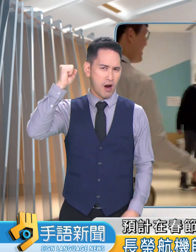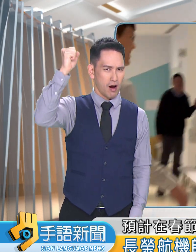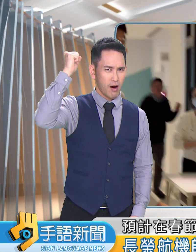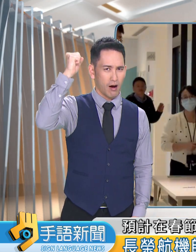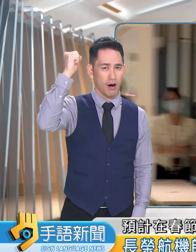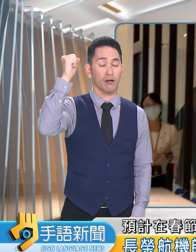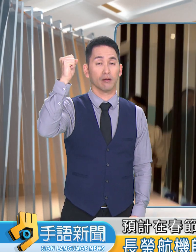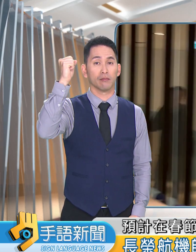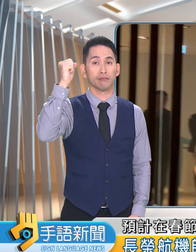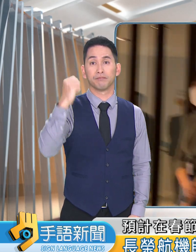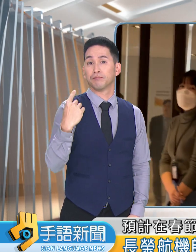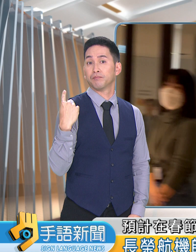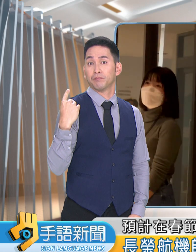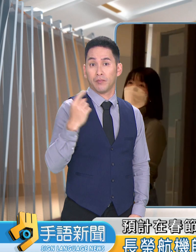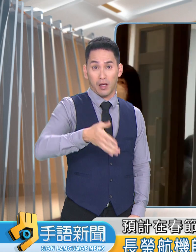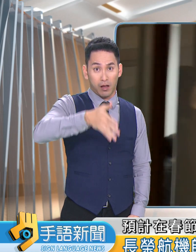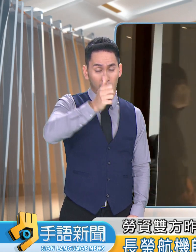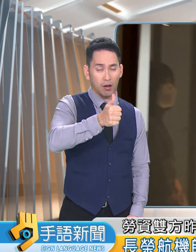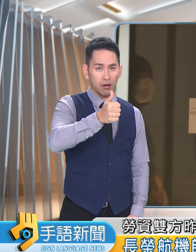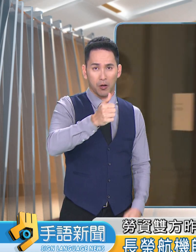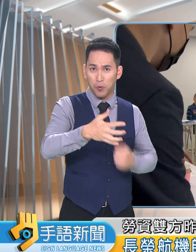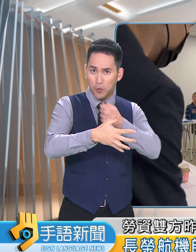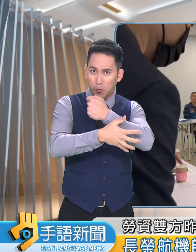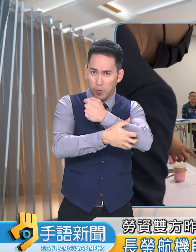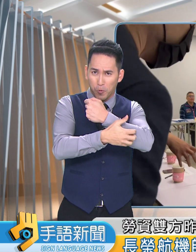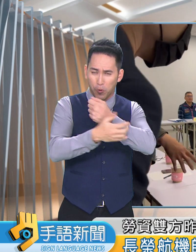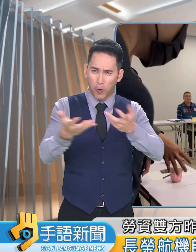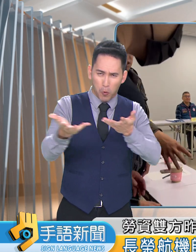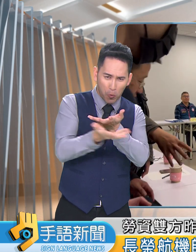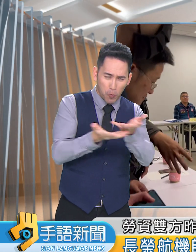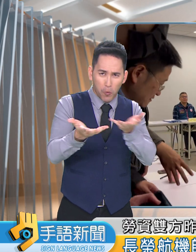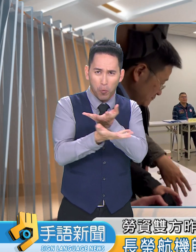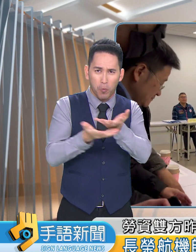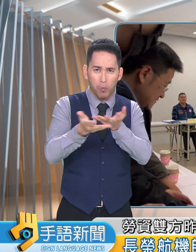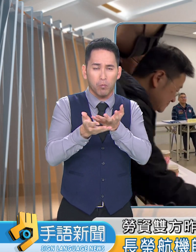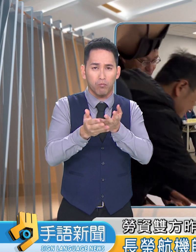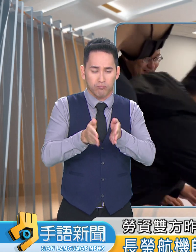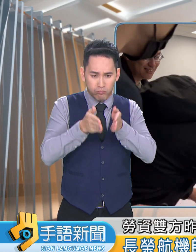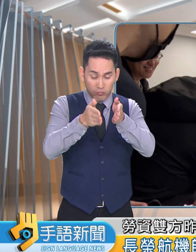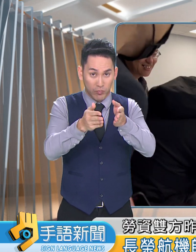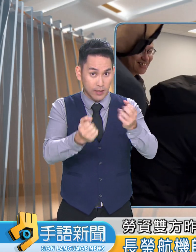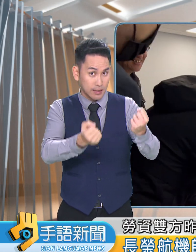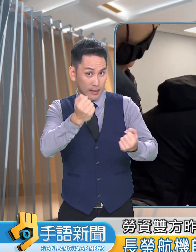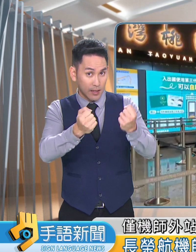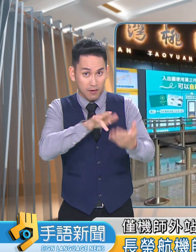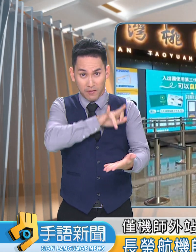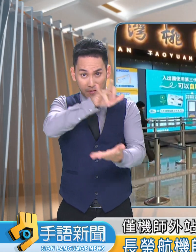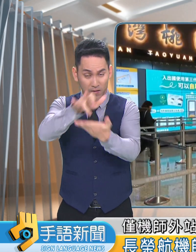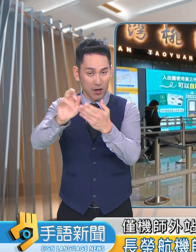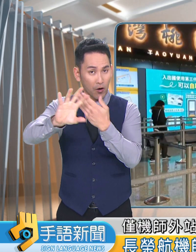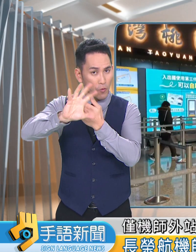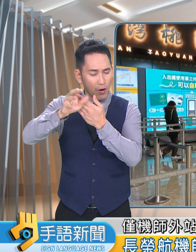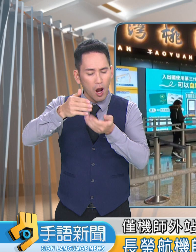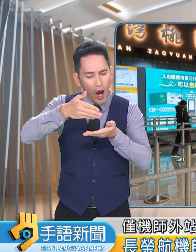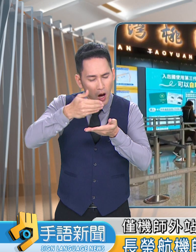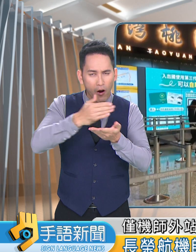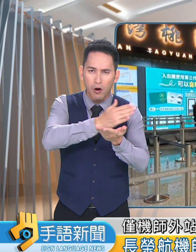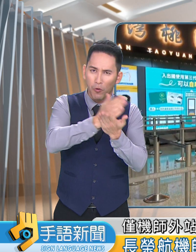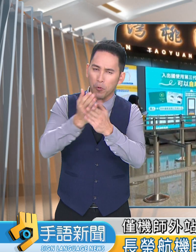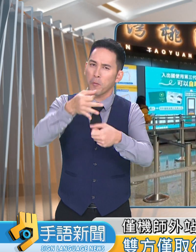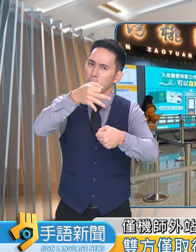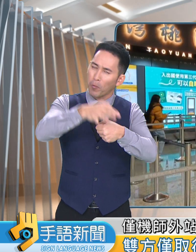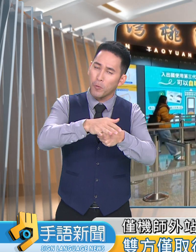罢工。劳资双方昨天再度进行协商，仅机师外站福